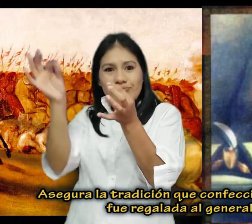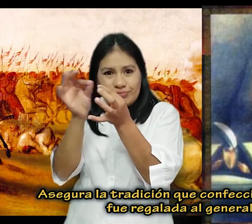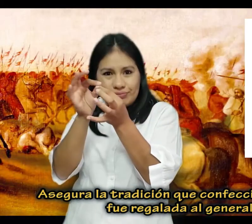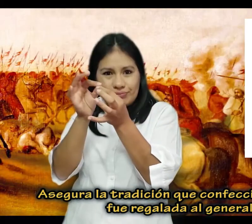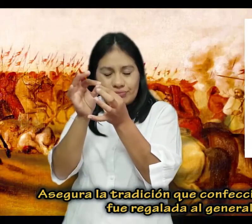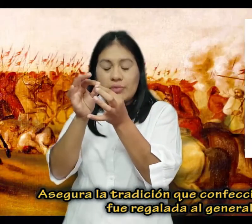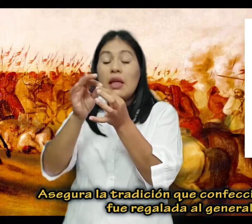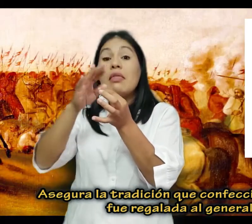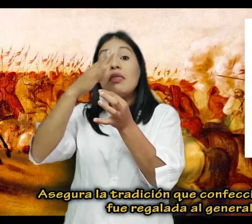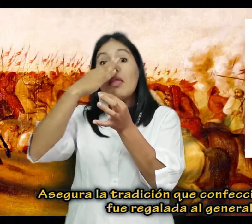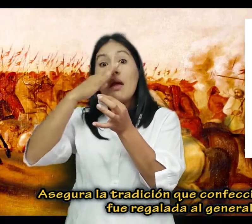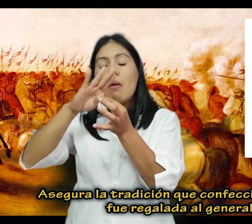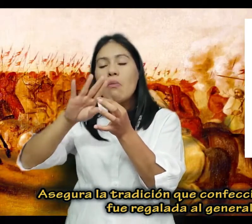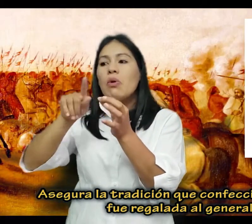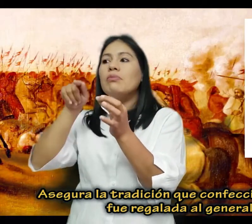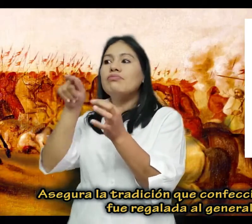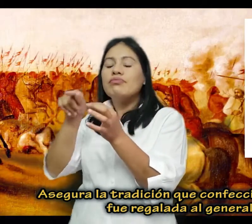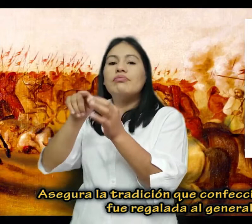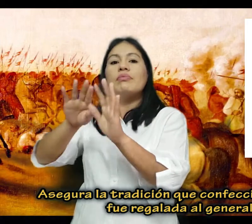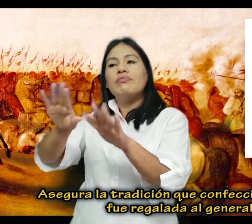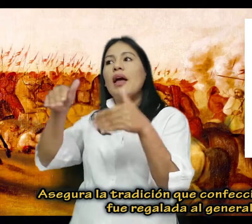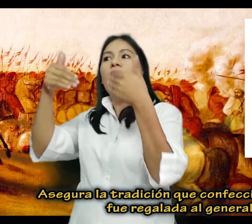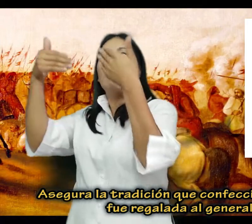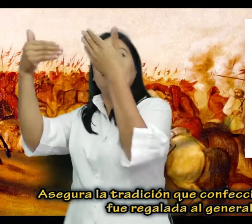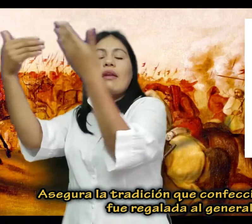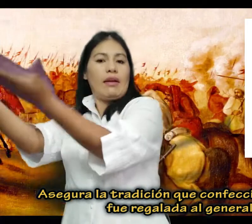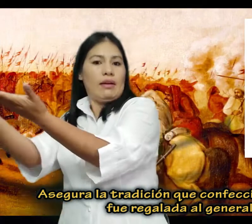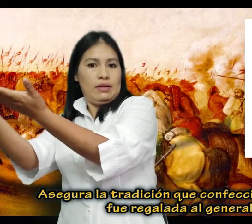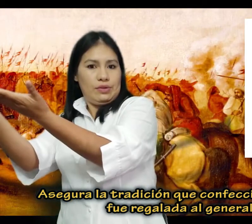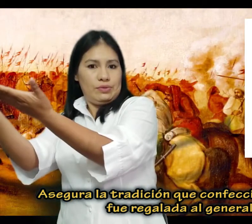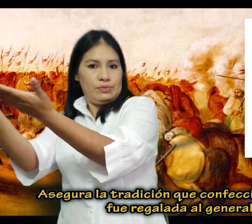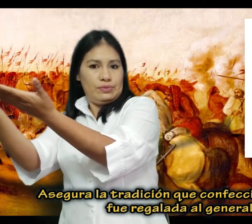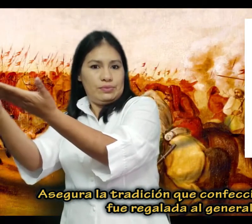manea, le fue regalada al general Urquiza.